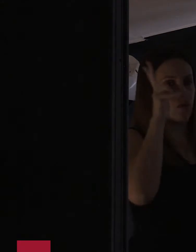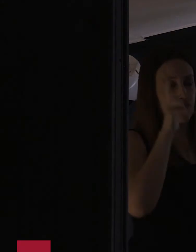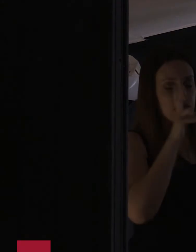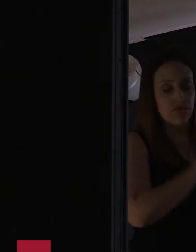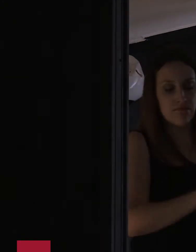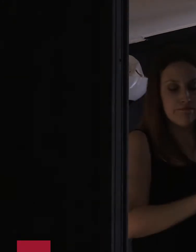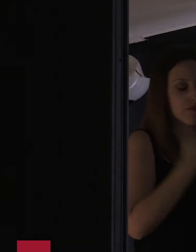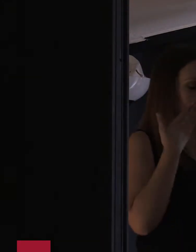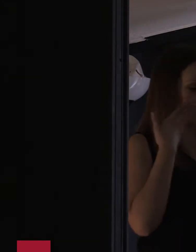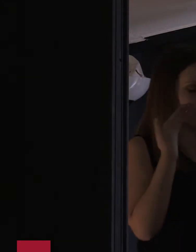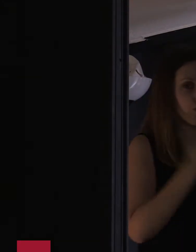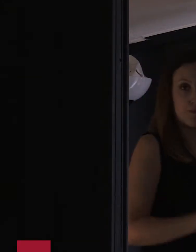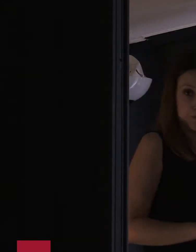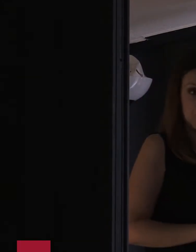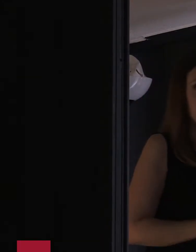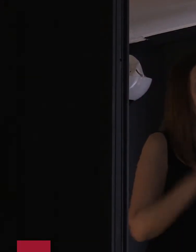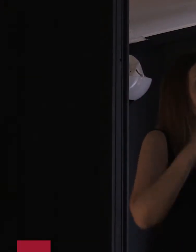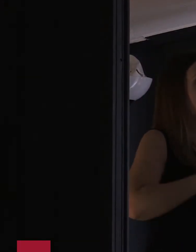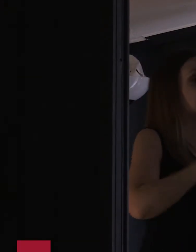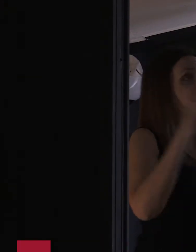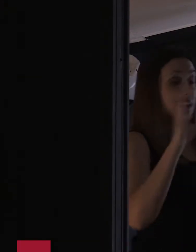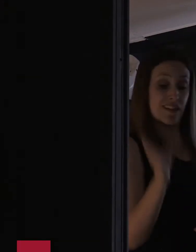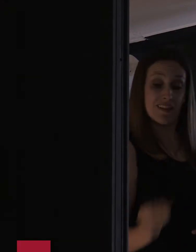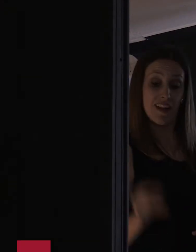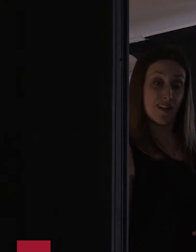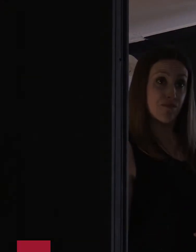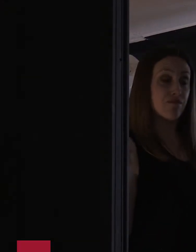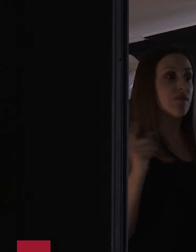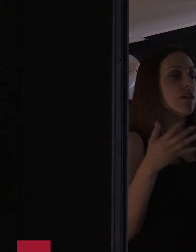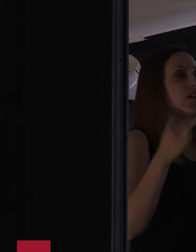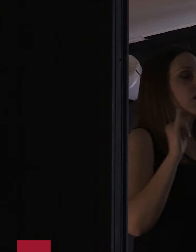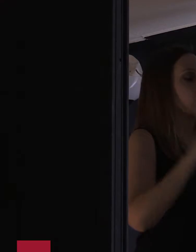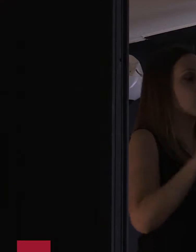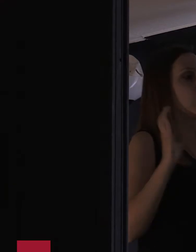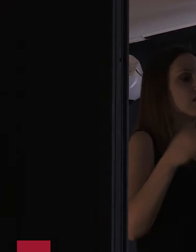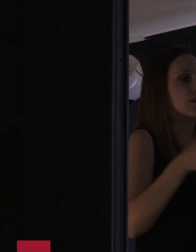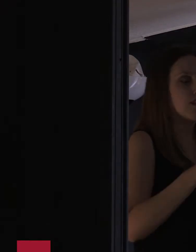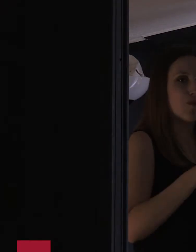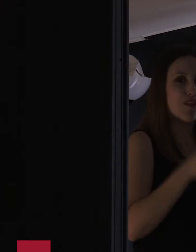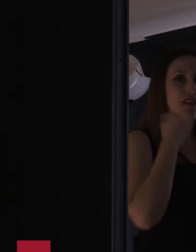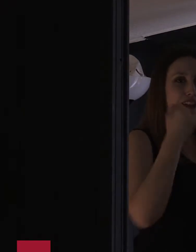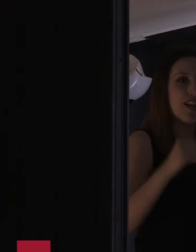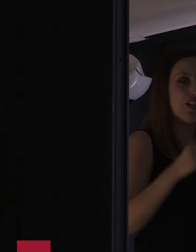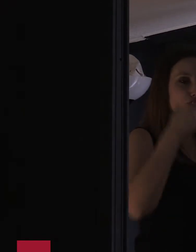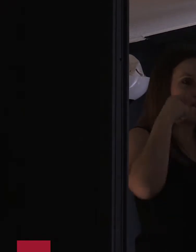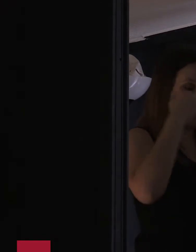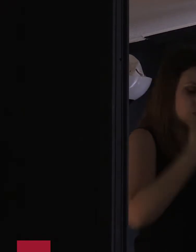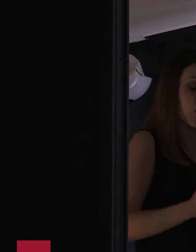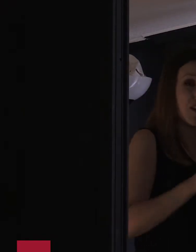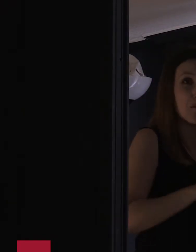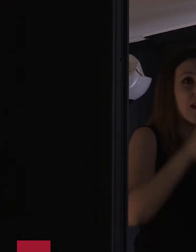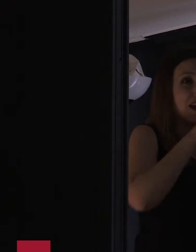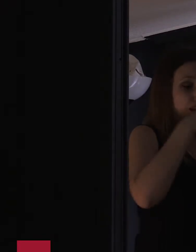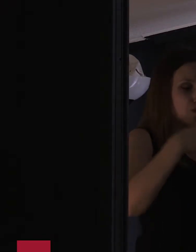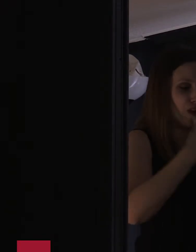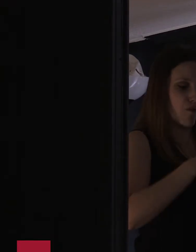Tenemos un equipo en Italia, que es seguramente uno de los mejores laboratorios de electrofisiología, de básicamente entender cómo funcionan las neuronas, que es